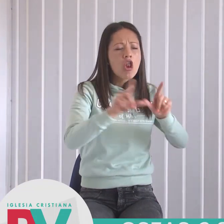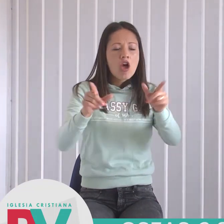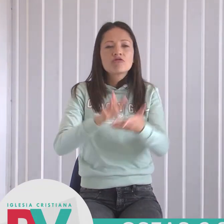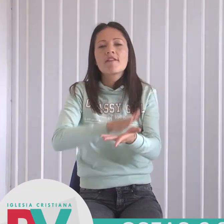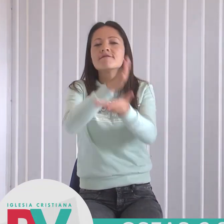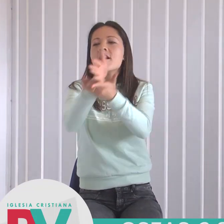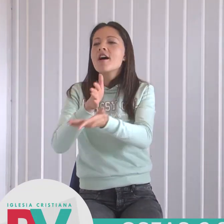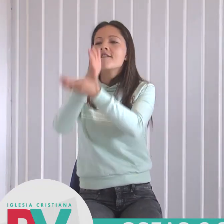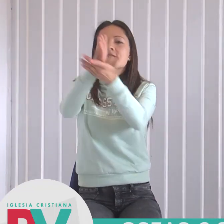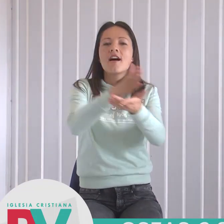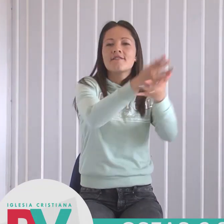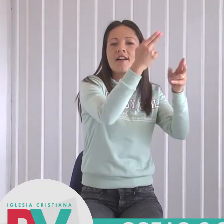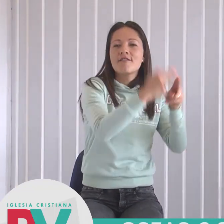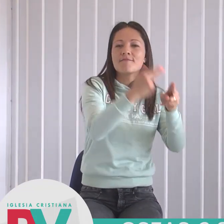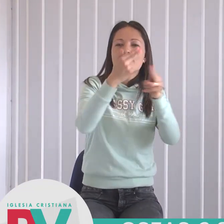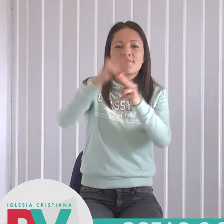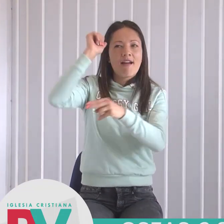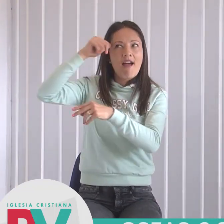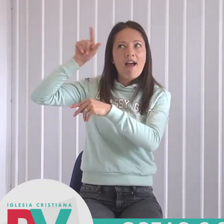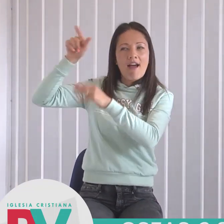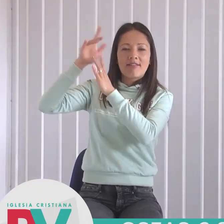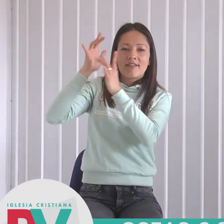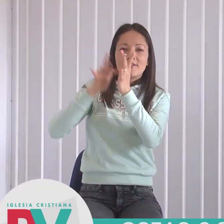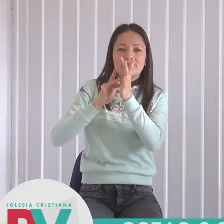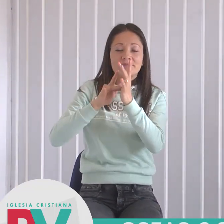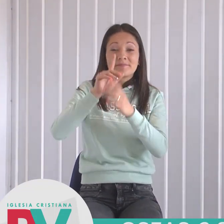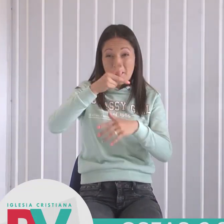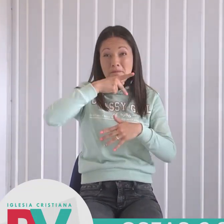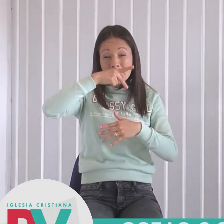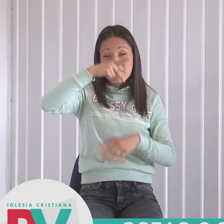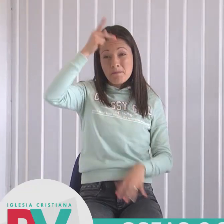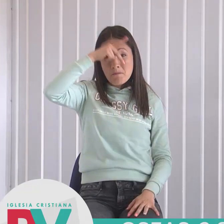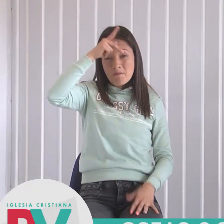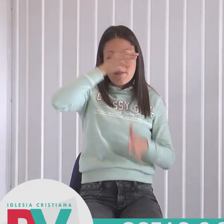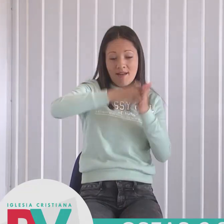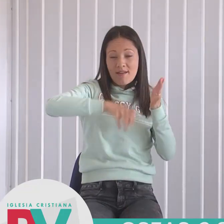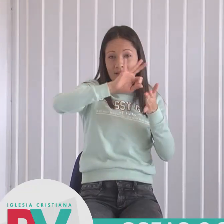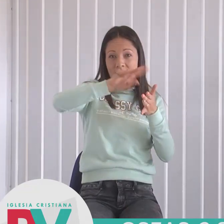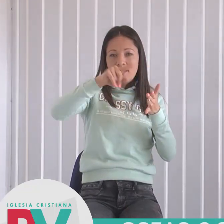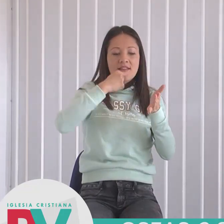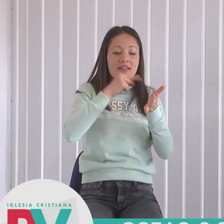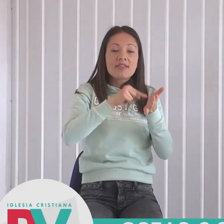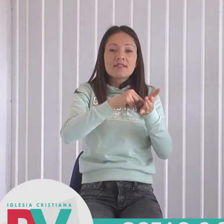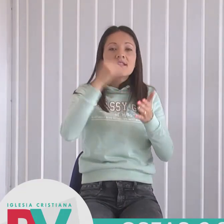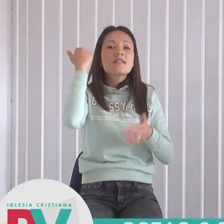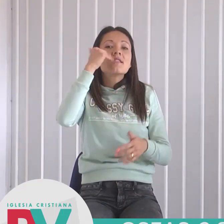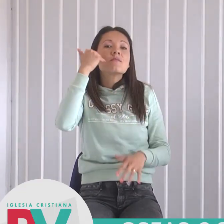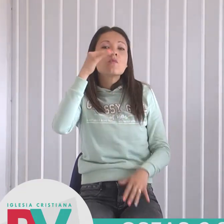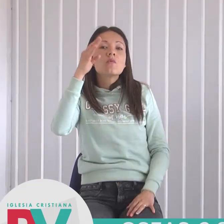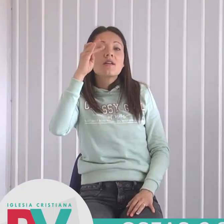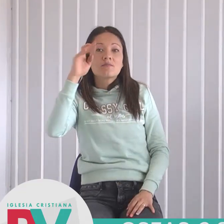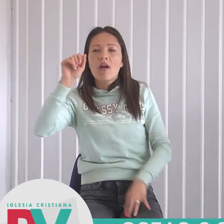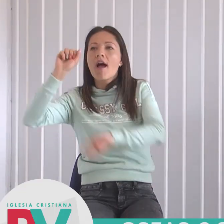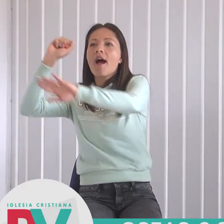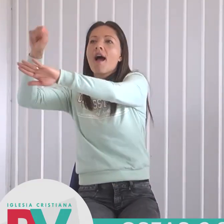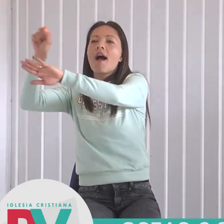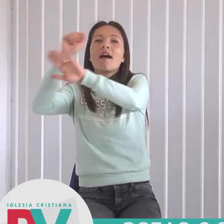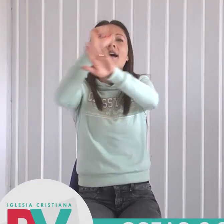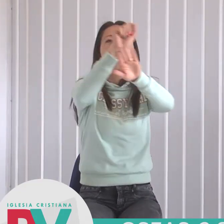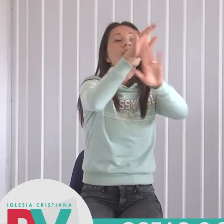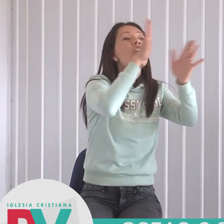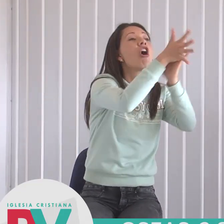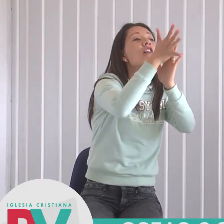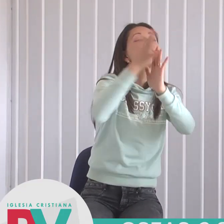la esposa que dice Proverbios capítulo 31, en donde dice que la esposa va de puerta en puerta, anunciando quién es su esposo.